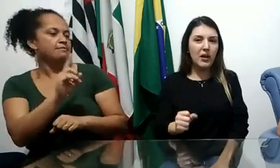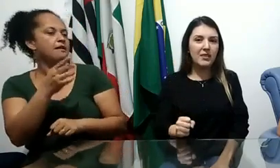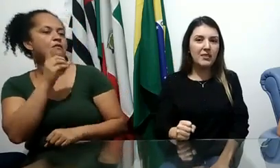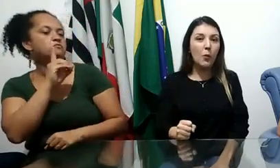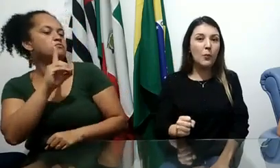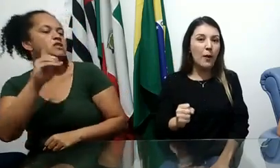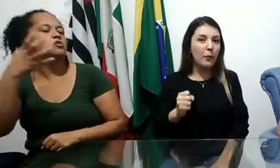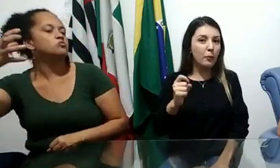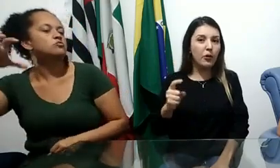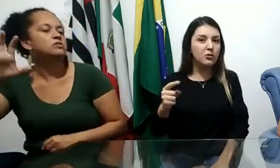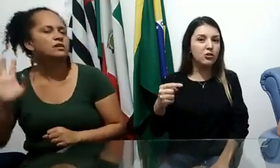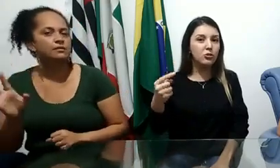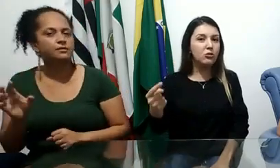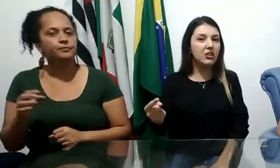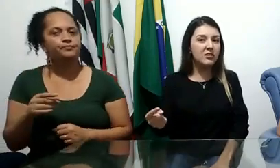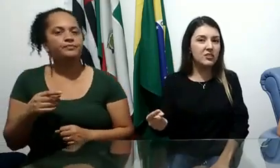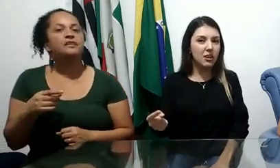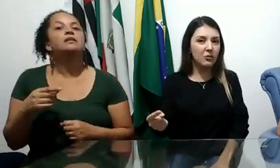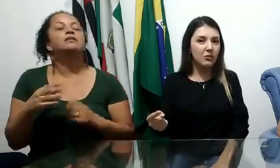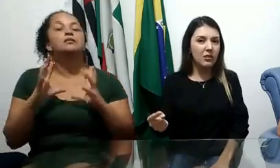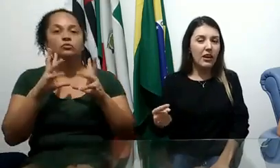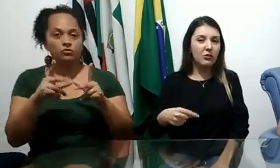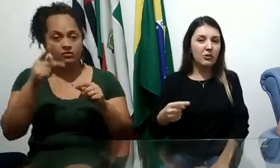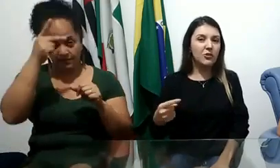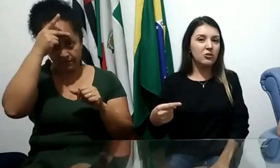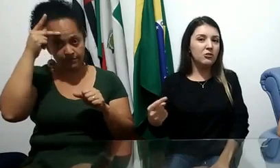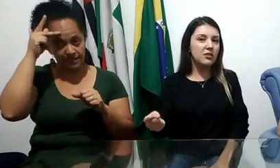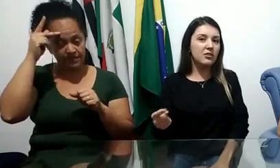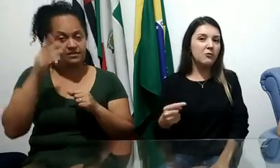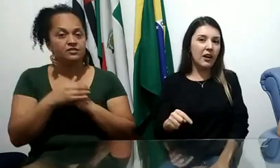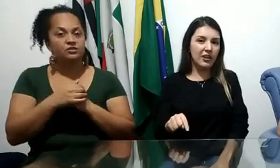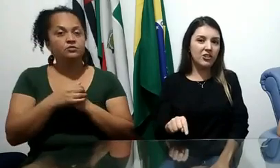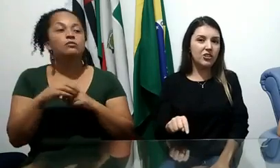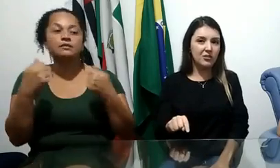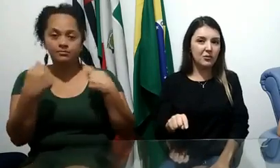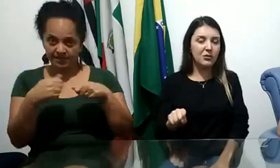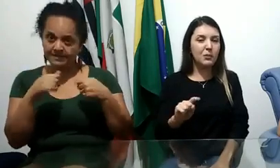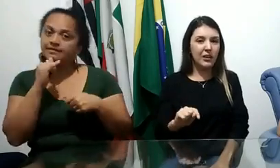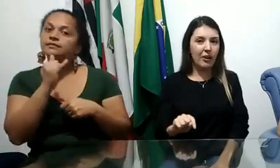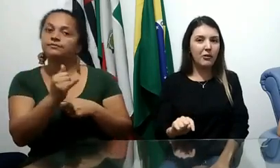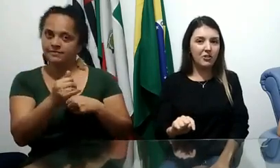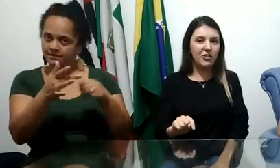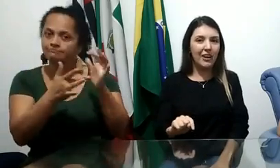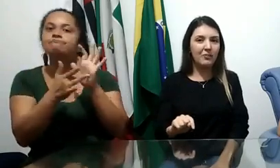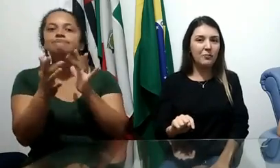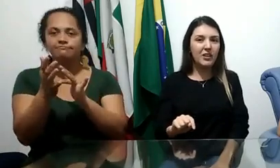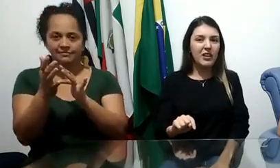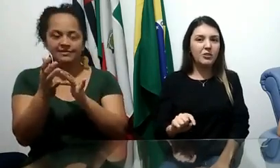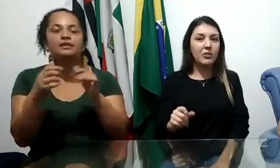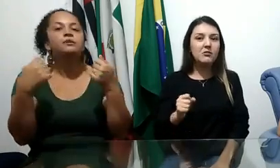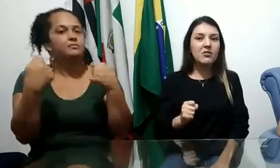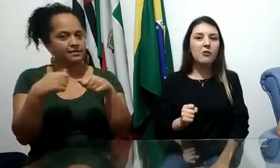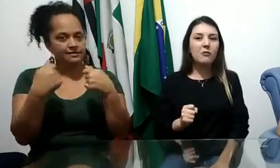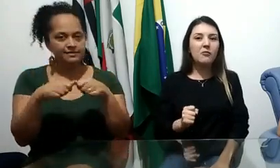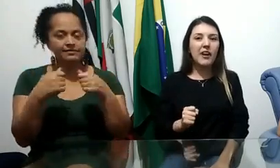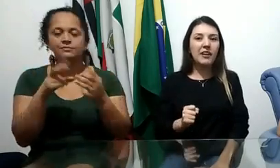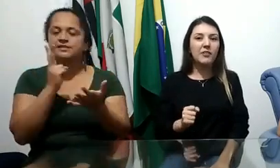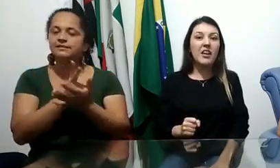Senhor pensa, é o propósito de todo cristão, é o dever de todo cristão falar de Jesus, pregar o evangelho. Então não